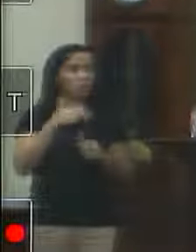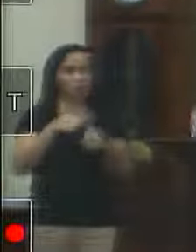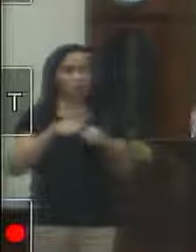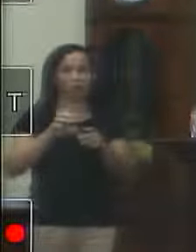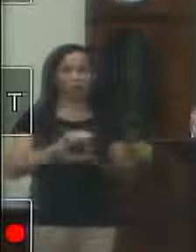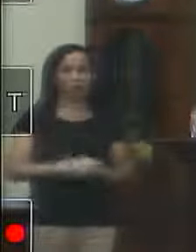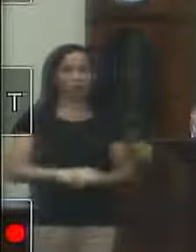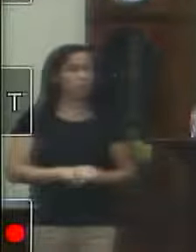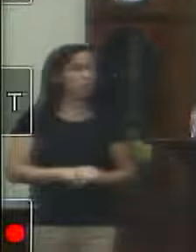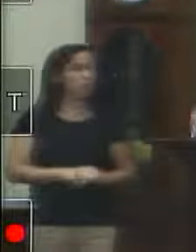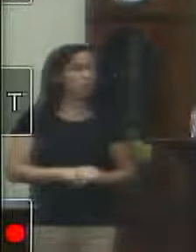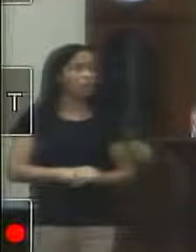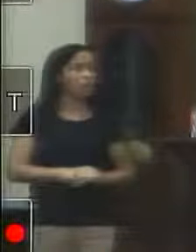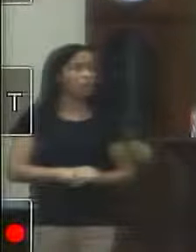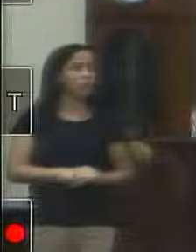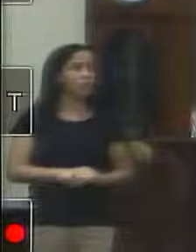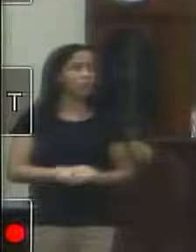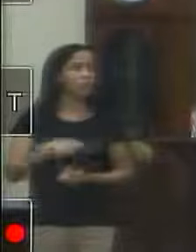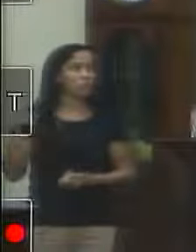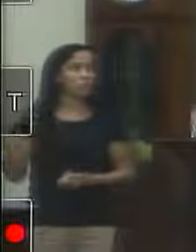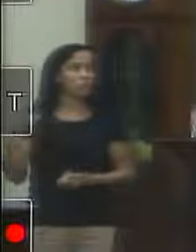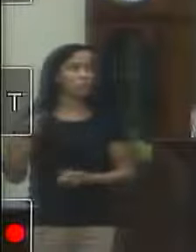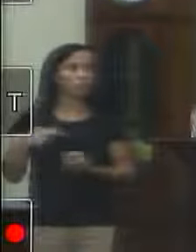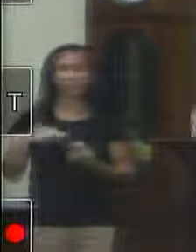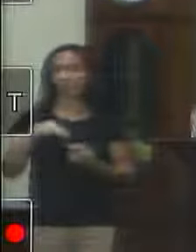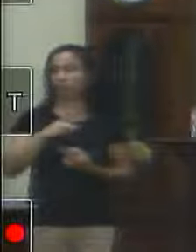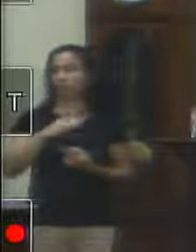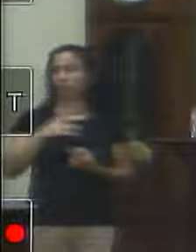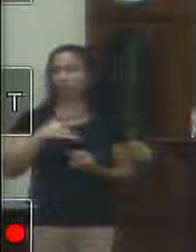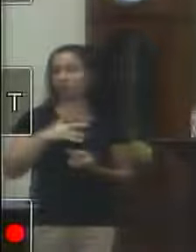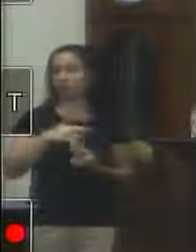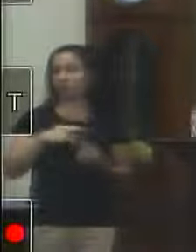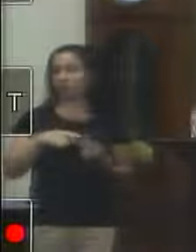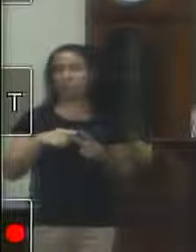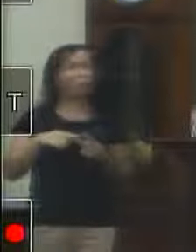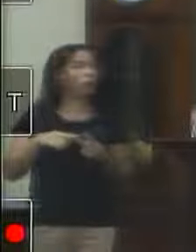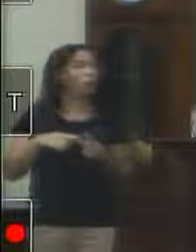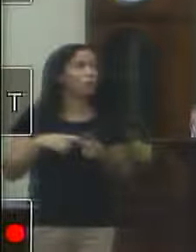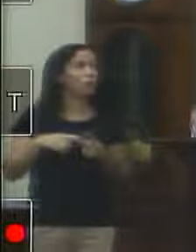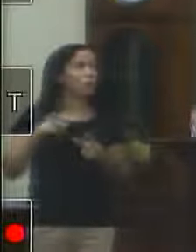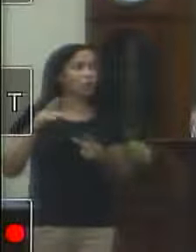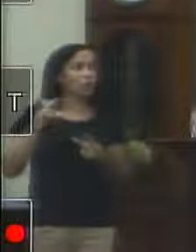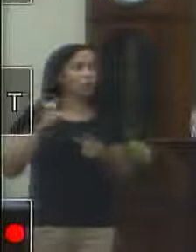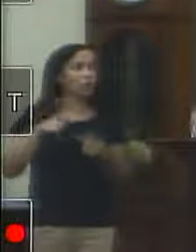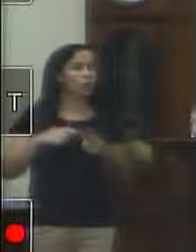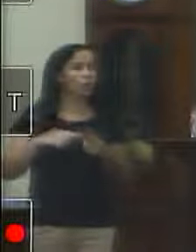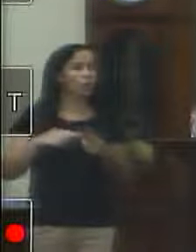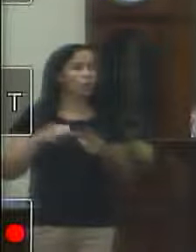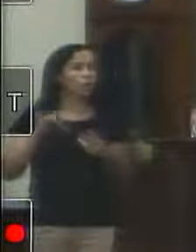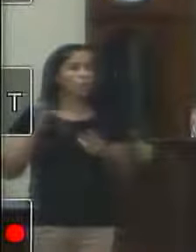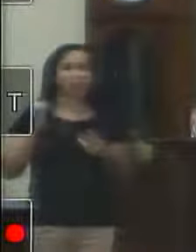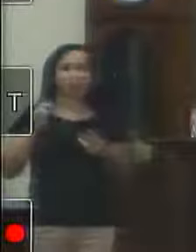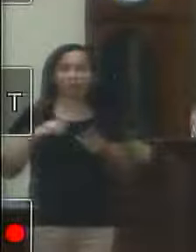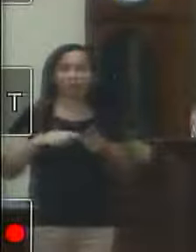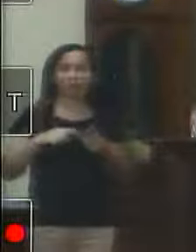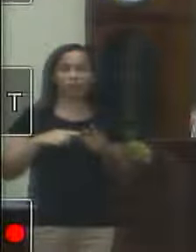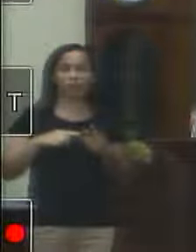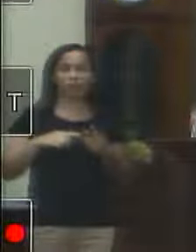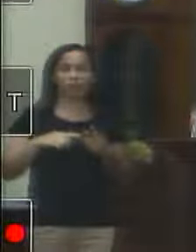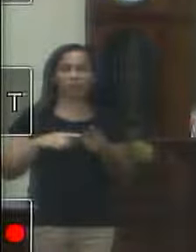estava, os vereadores Marquinho da Saúde, Rafael Fabiani, e